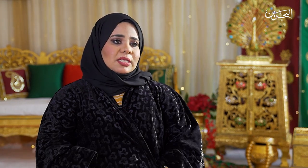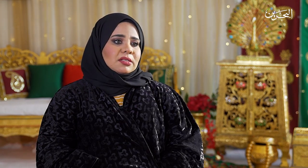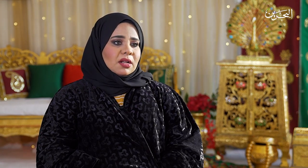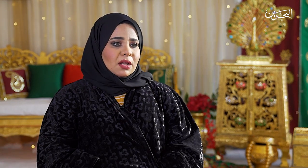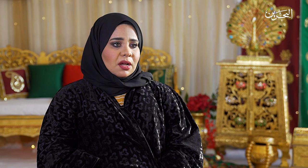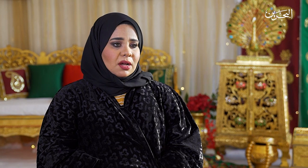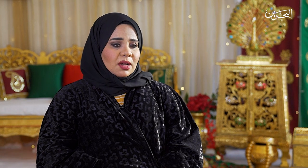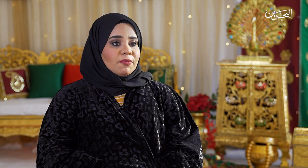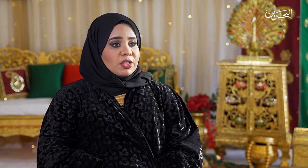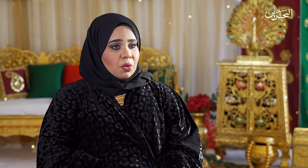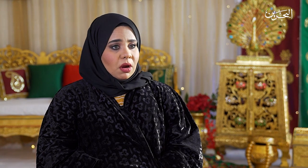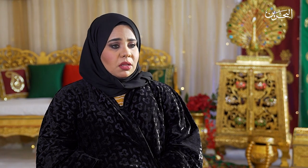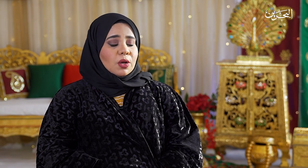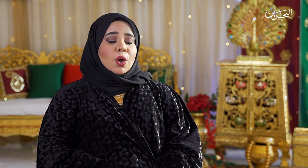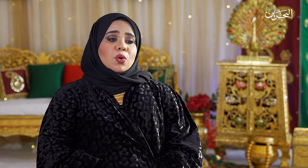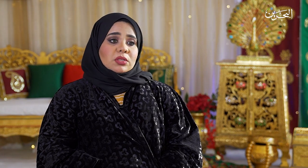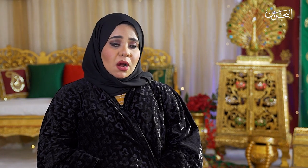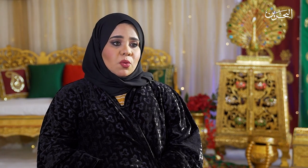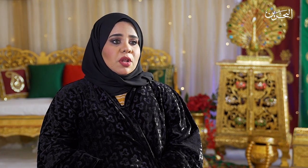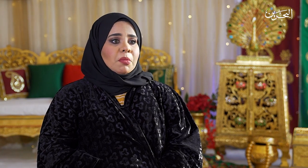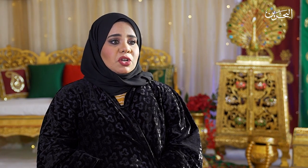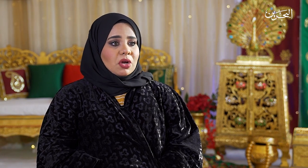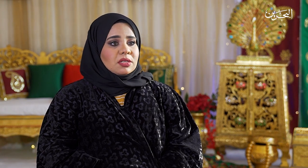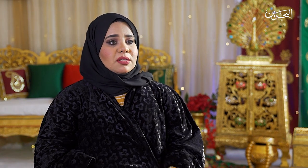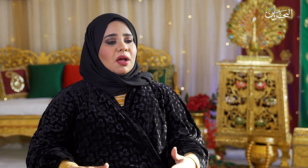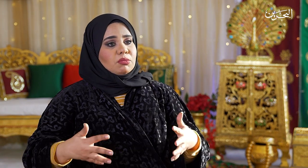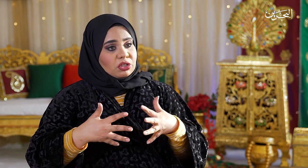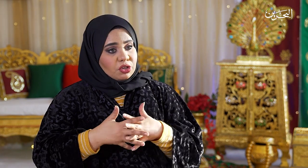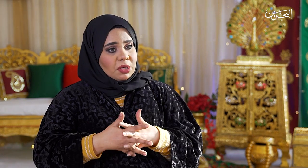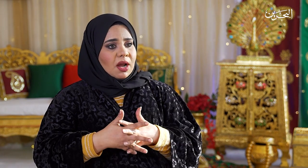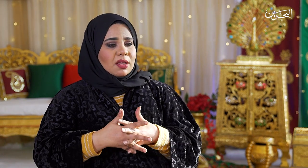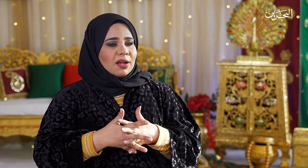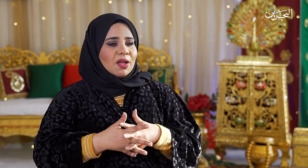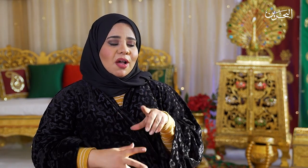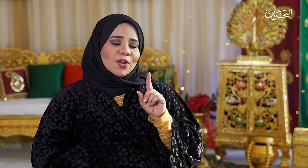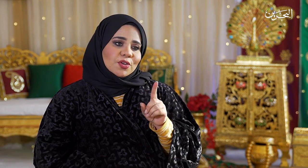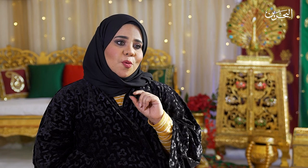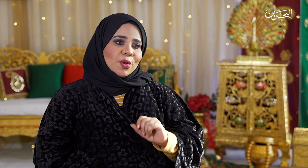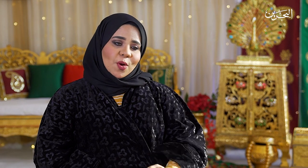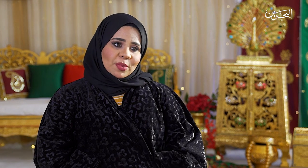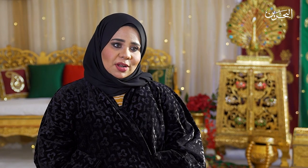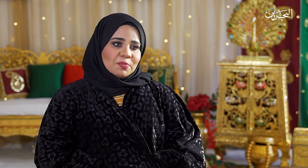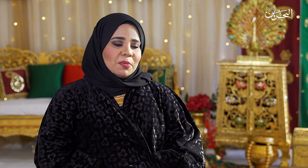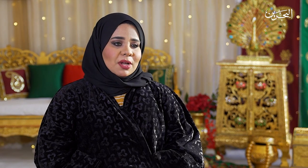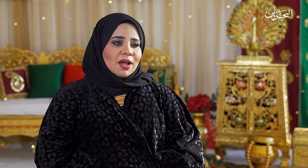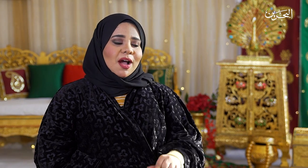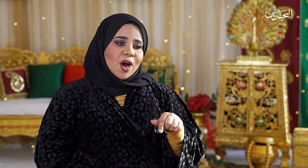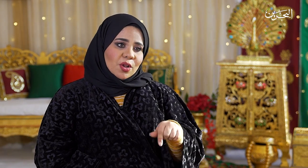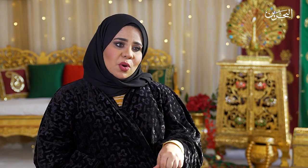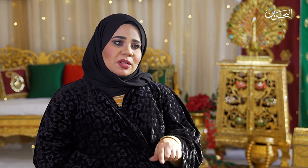تقلصت الفجوة هذه وصاروا إنهم أشخاص منسجمين أكثر. أنا دوماً أؤمن بمبدأ حان الوقت